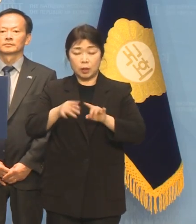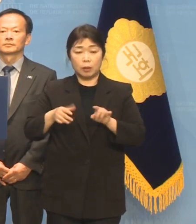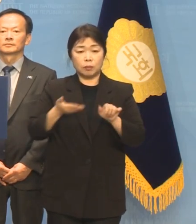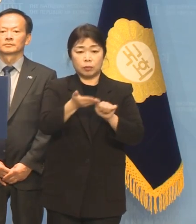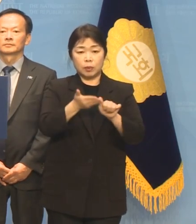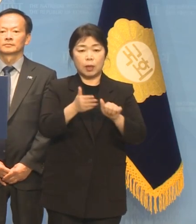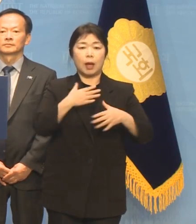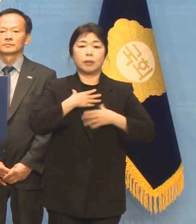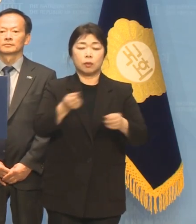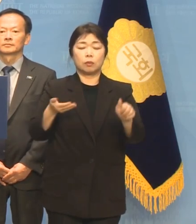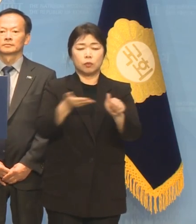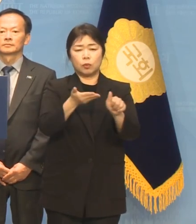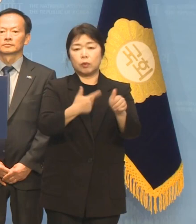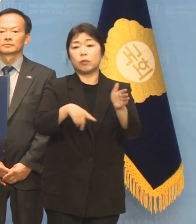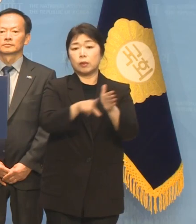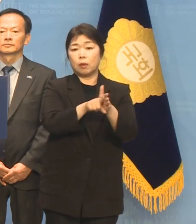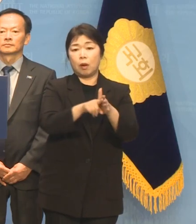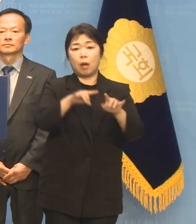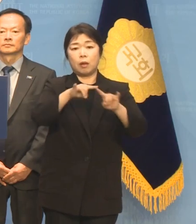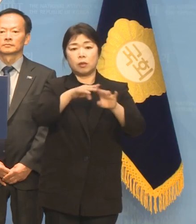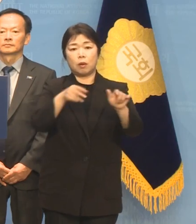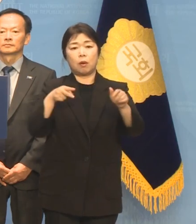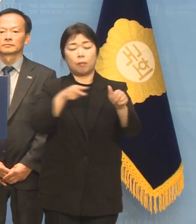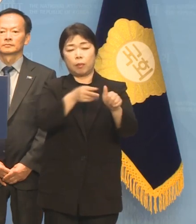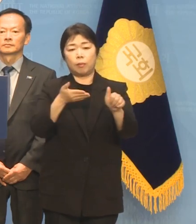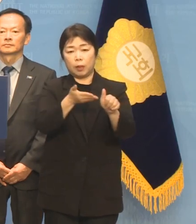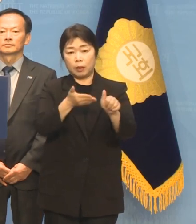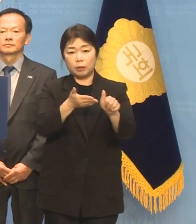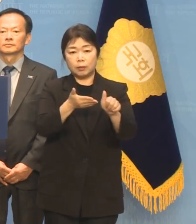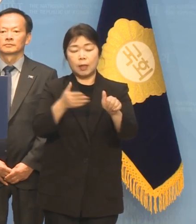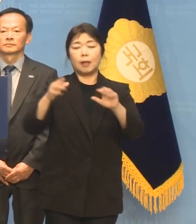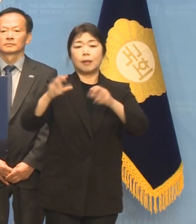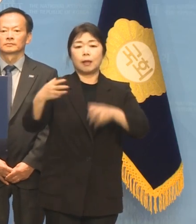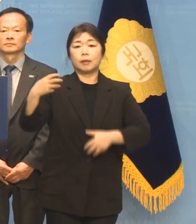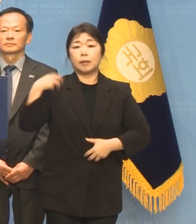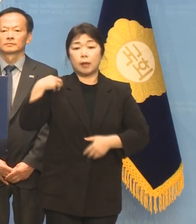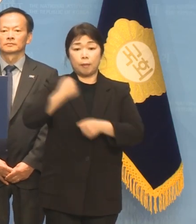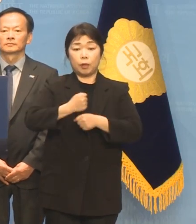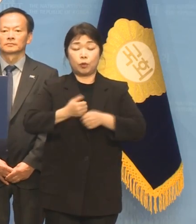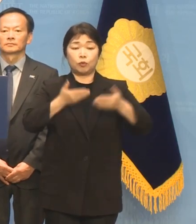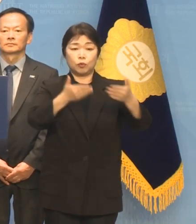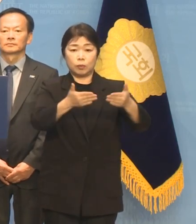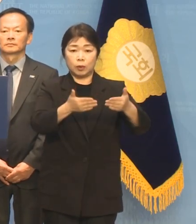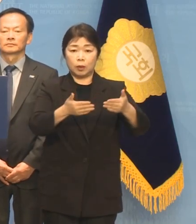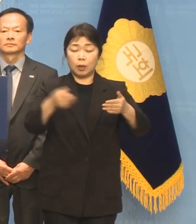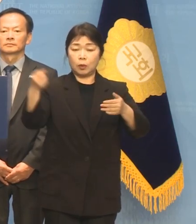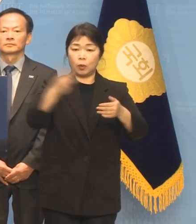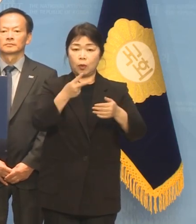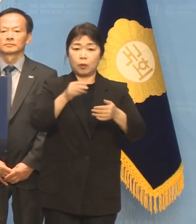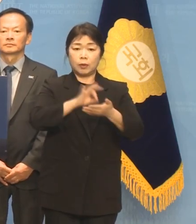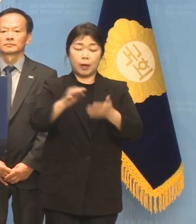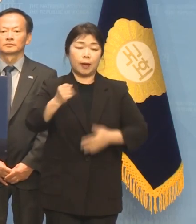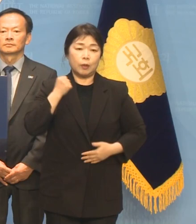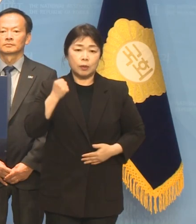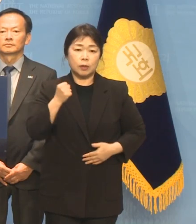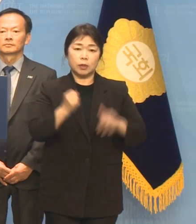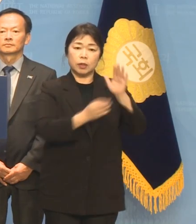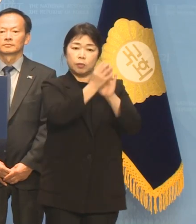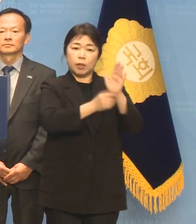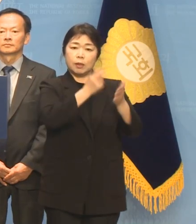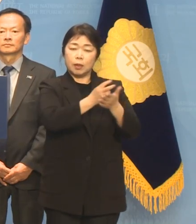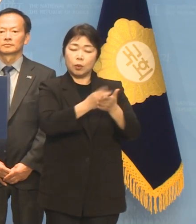안정화를 위한 전력망 선재 투자 국가 책임제 재생 에너지 입찰 제도 및 전력 시장 제도